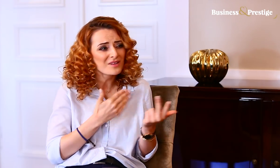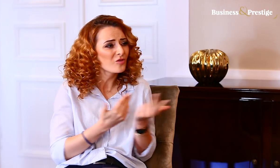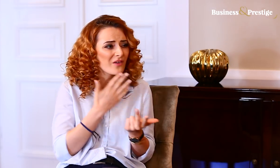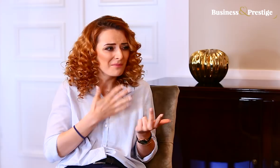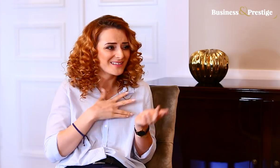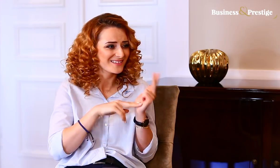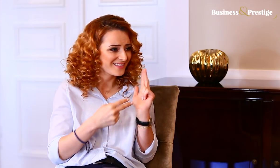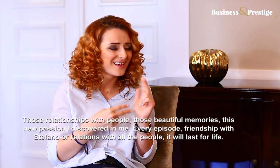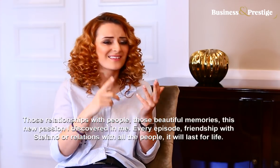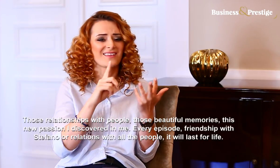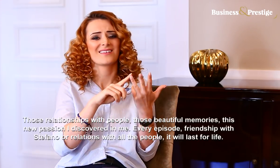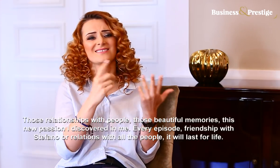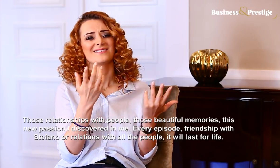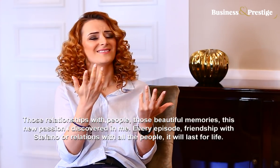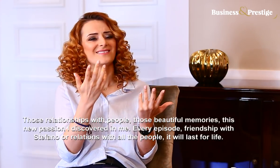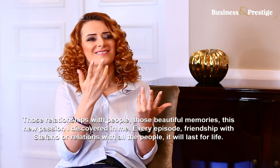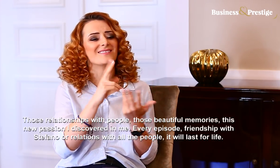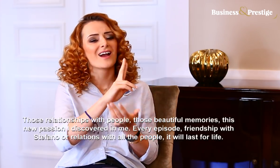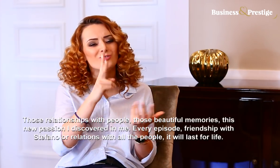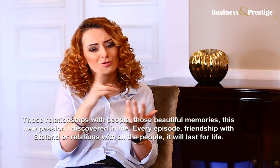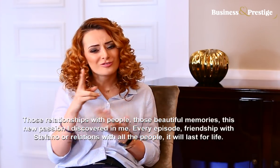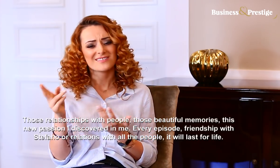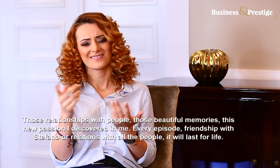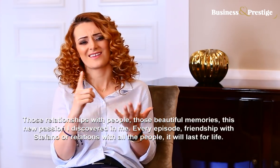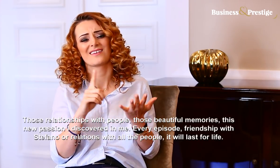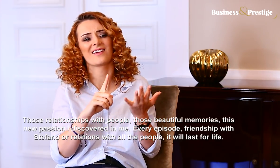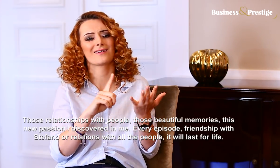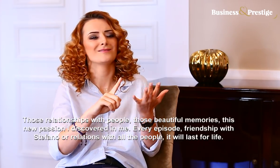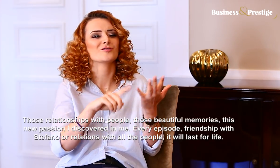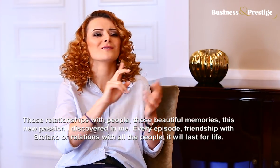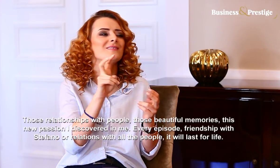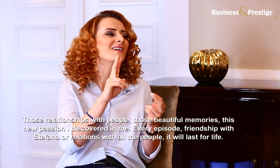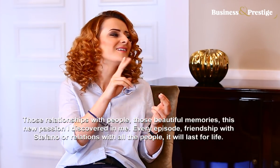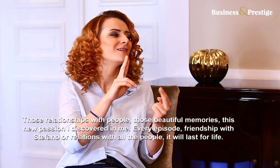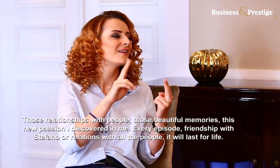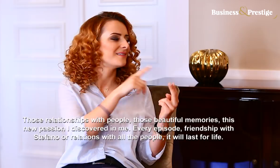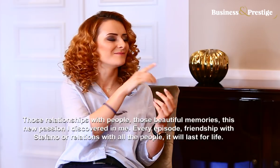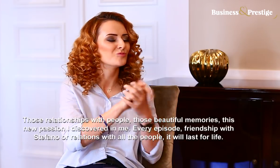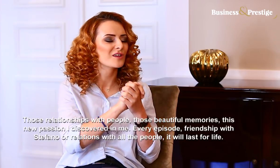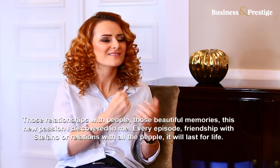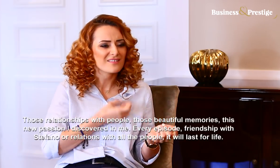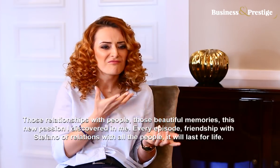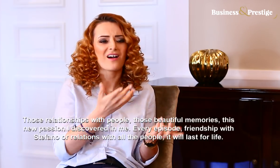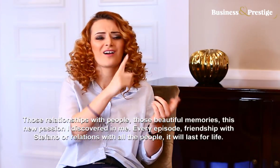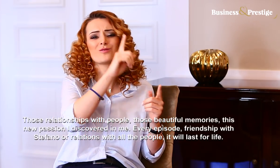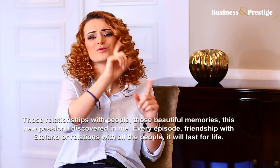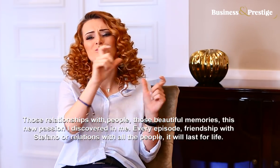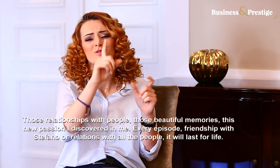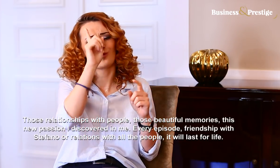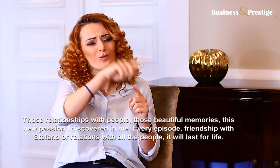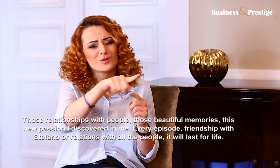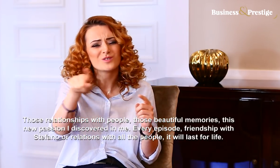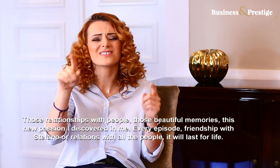niż mogłam się spodziewać. No, te relacje z ludźmi, te piękne wspomnienia, ta nowa pasja, którą sobie odkryłam. Każdy